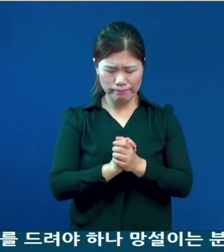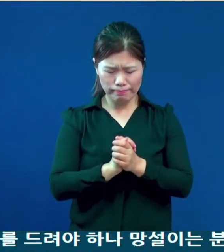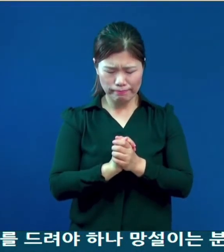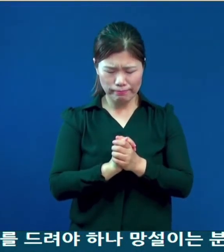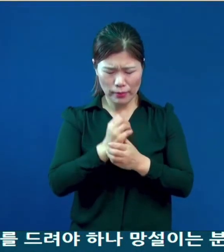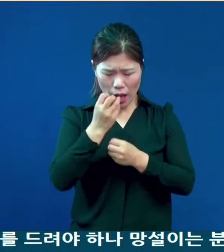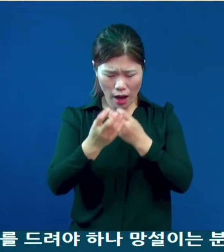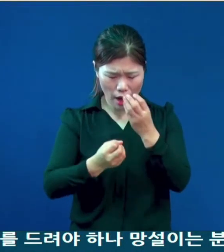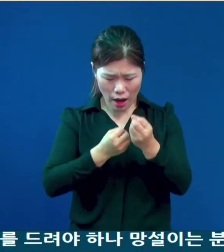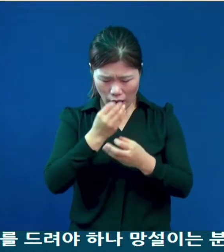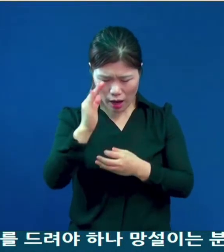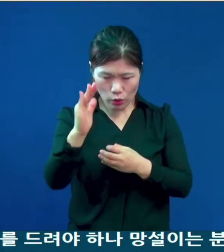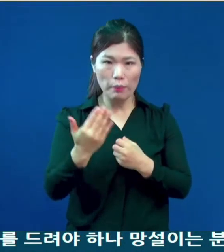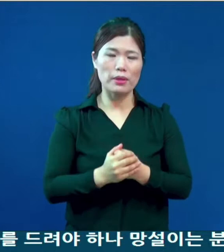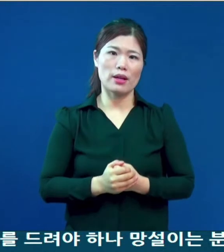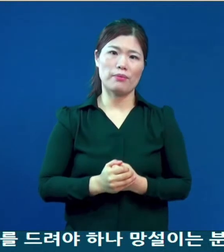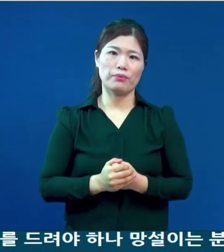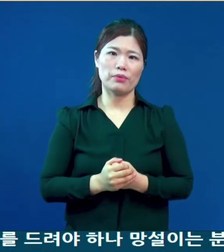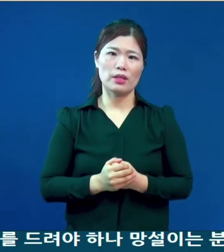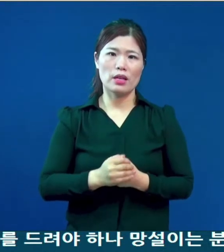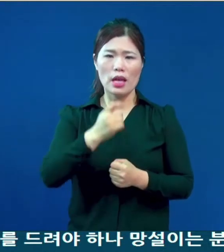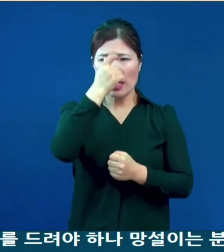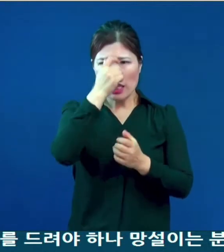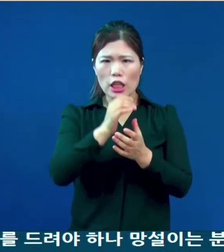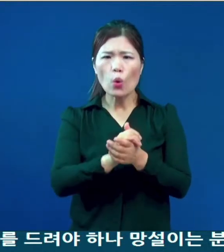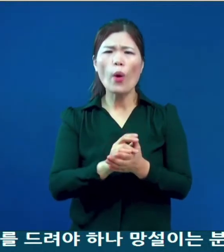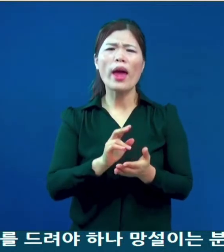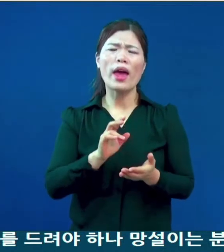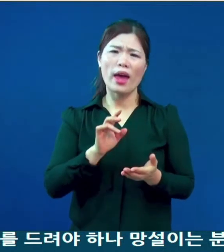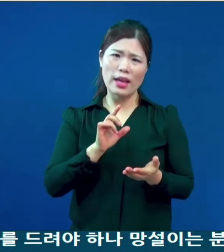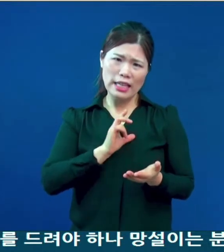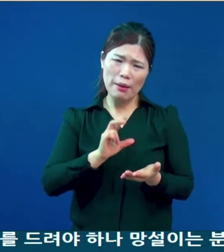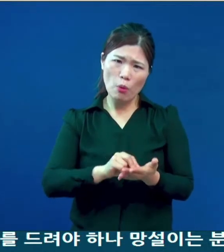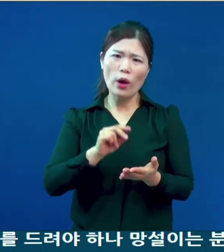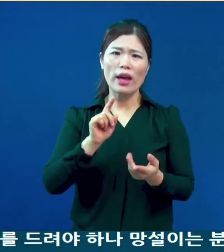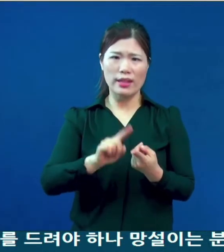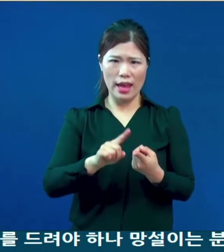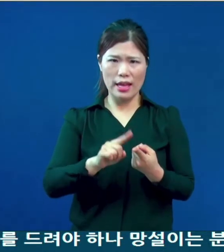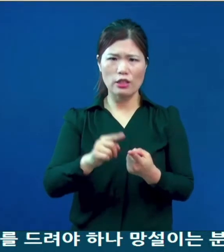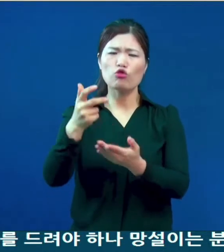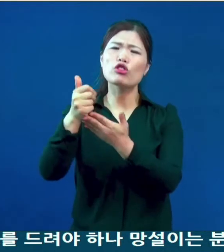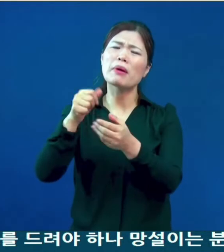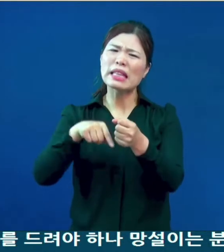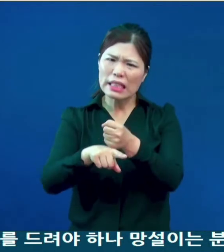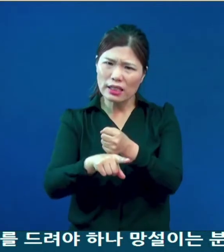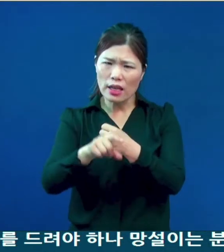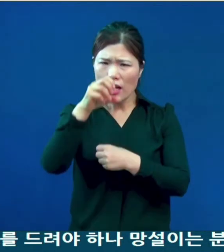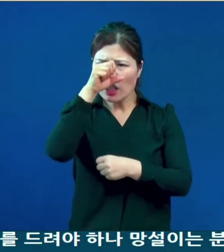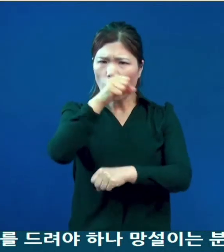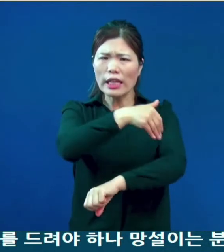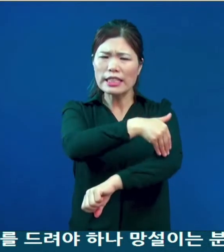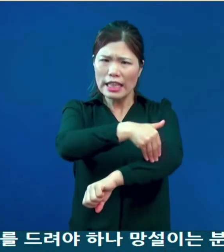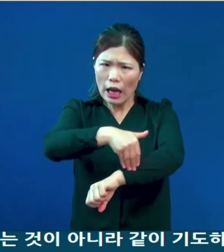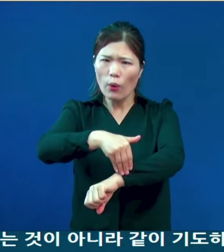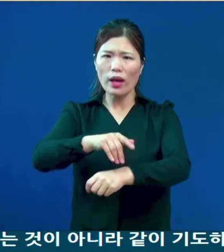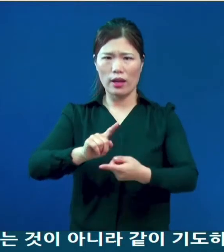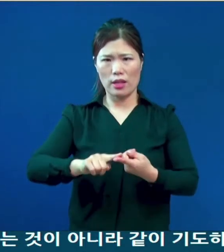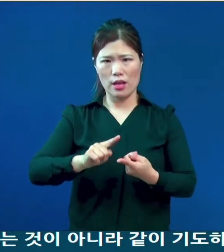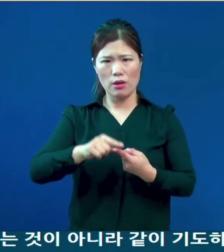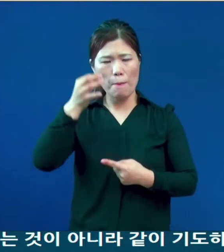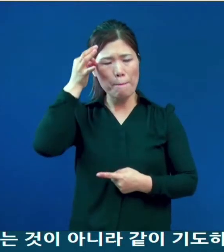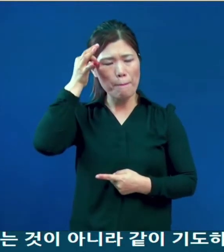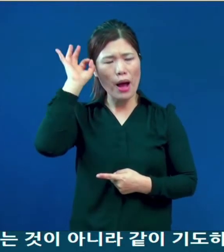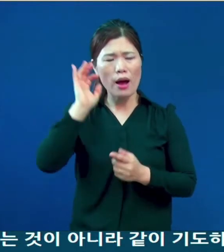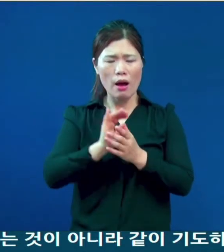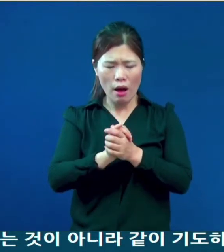나와요. 때로는 이 문제를 향한 주님의 뜻, 이 가정을 향한 주님의 선하신 계획도 깨닫게